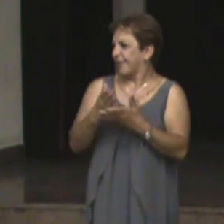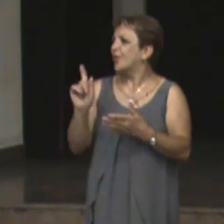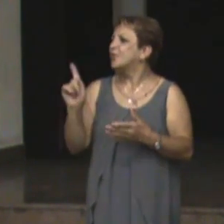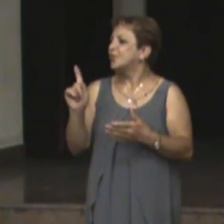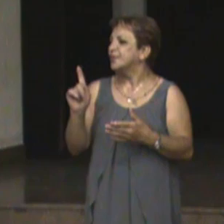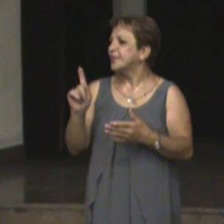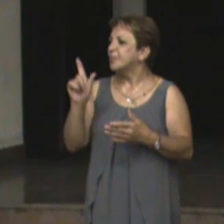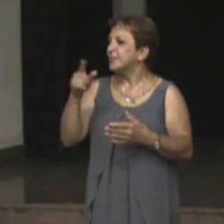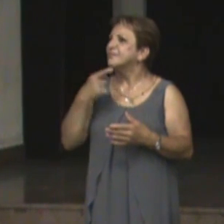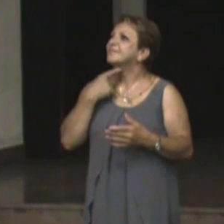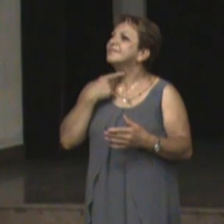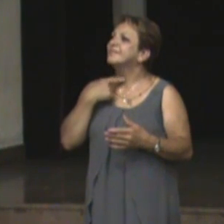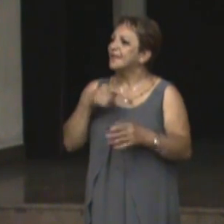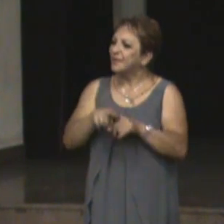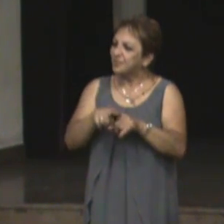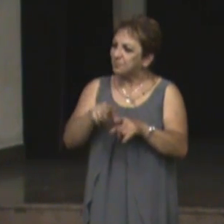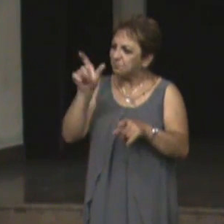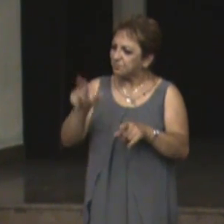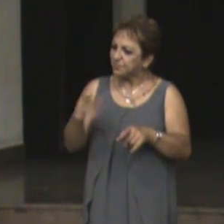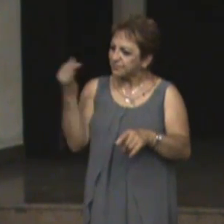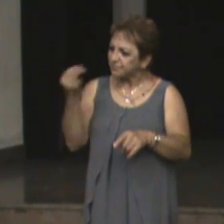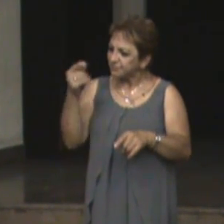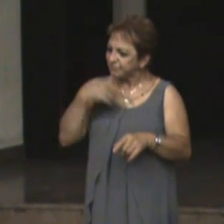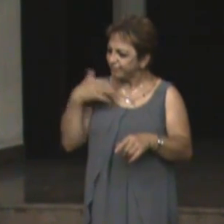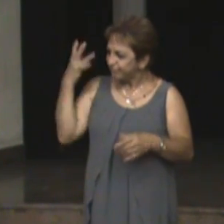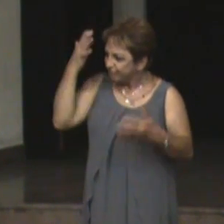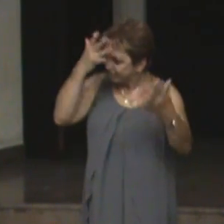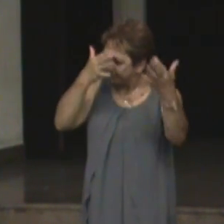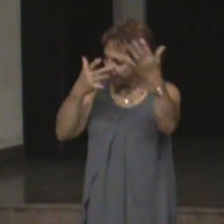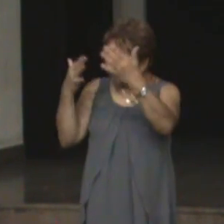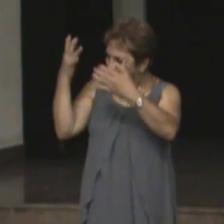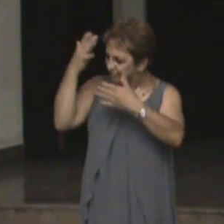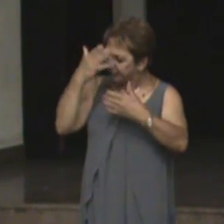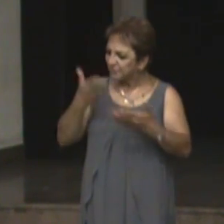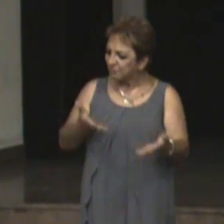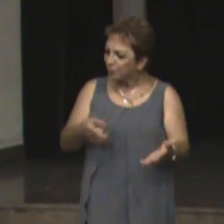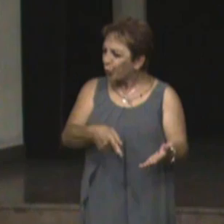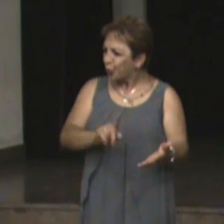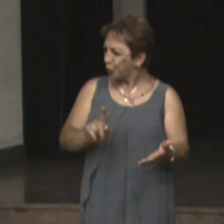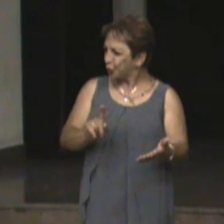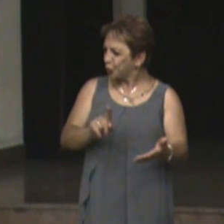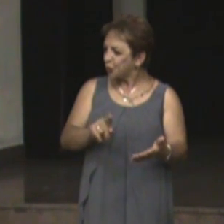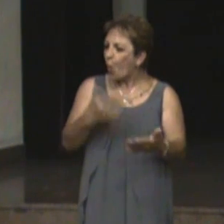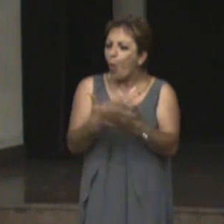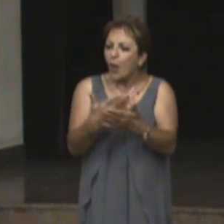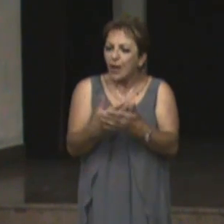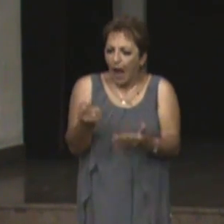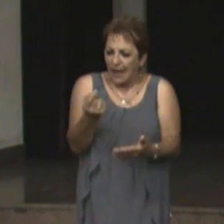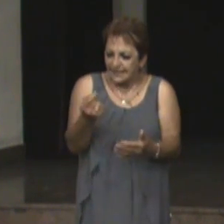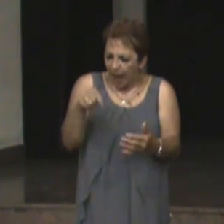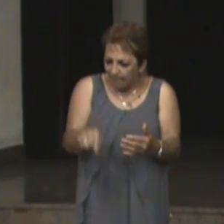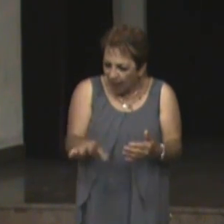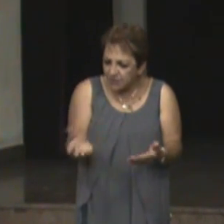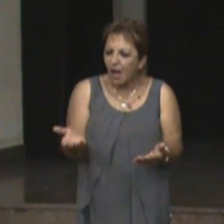մի երևույթ է, այսինքն մարդու առիթ է տալիս մտածելու, ինչ է ուզում սա ասել, ինչի համար այս օրինակները, ինչի